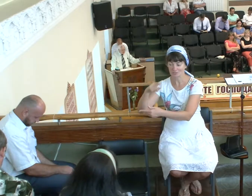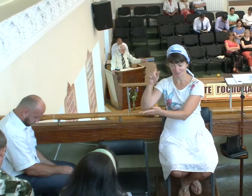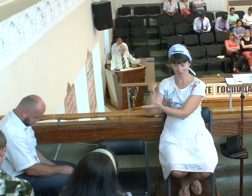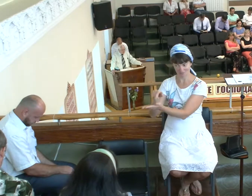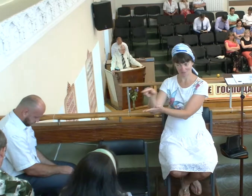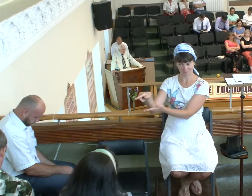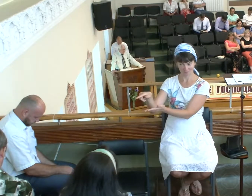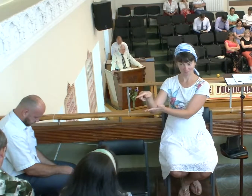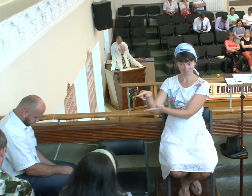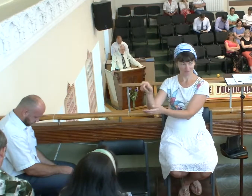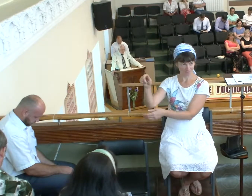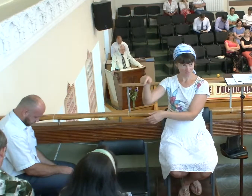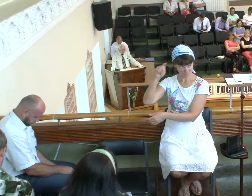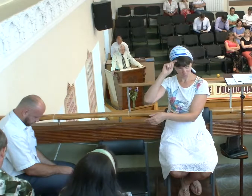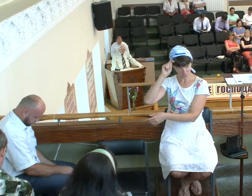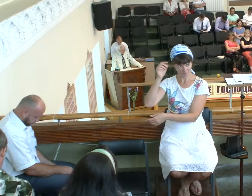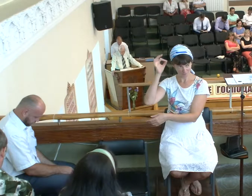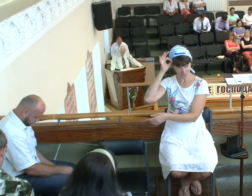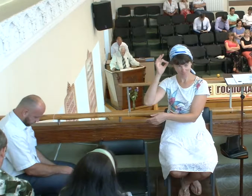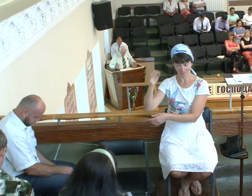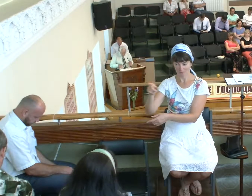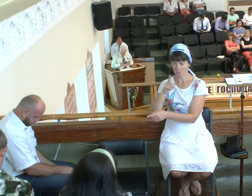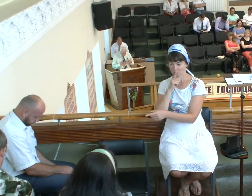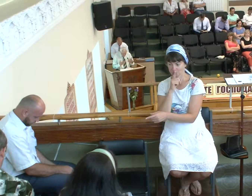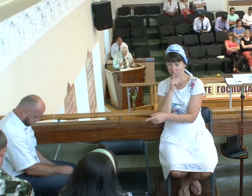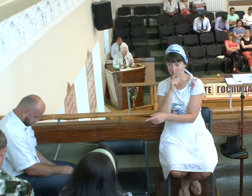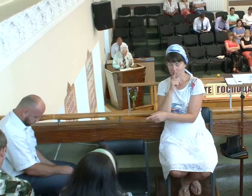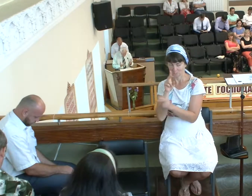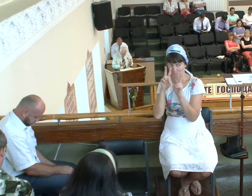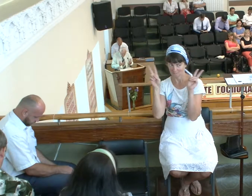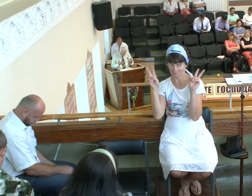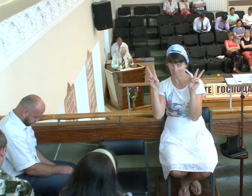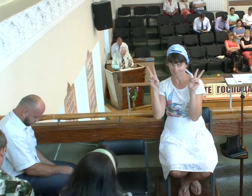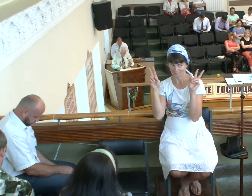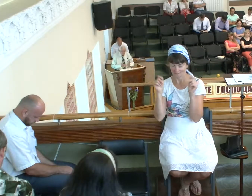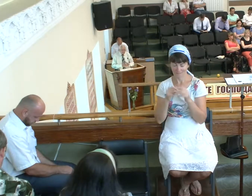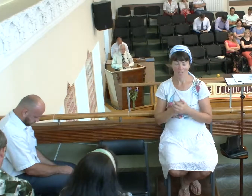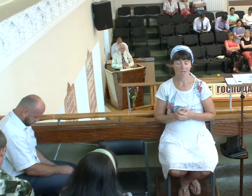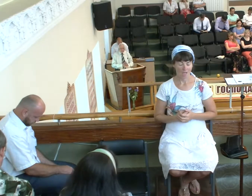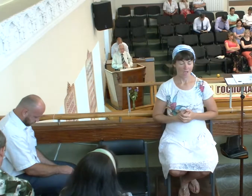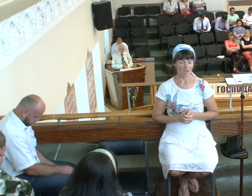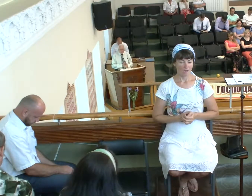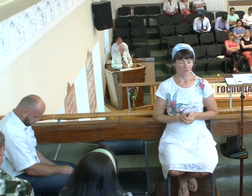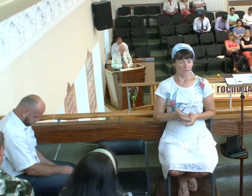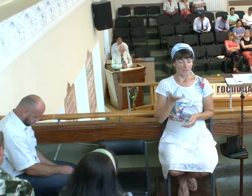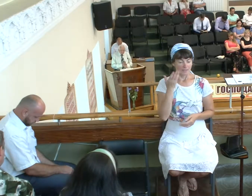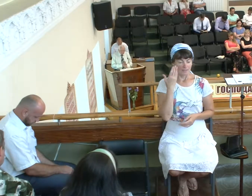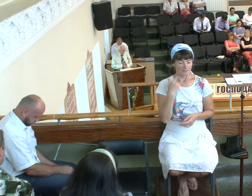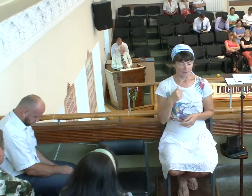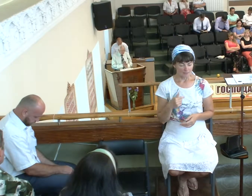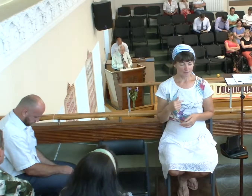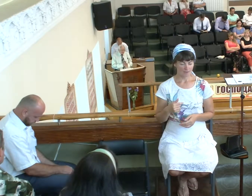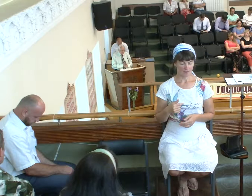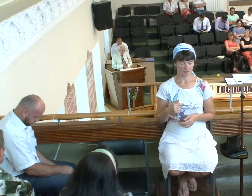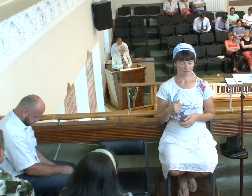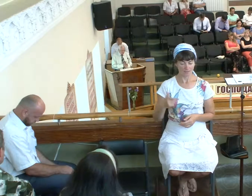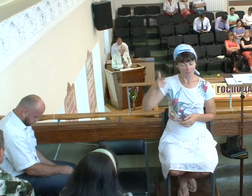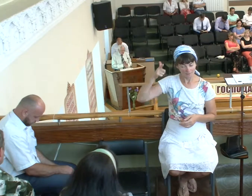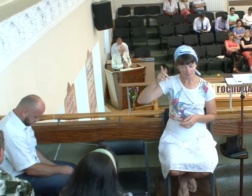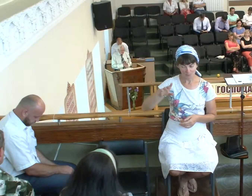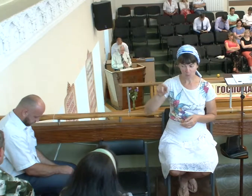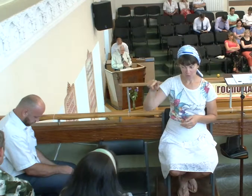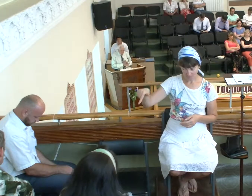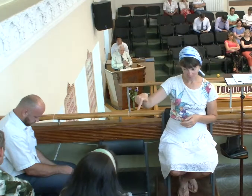где он будет проводить вечность? И когда Господь ему открыл, что это важный вопрос, он согласился